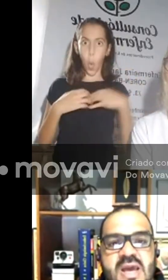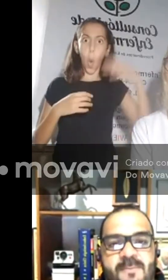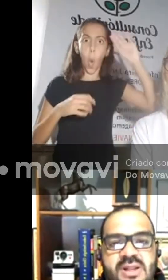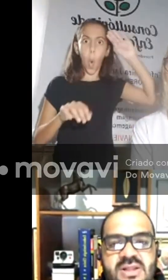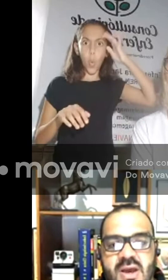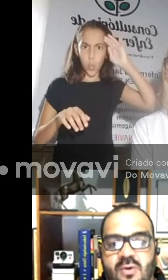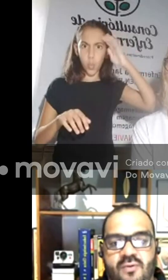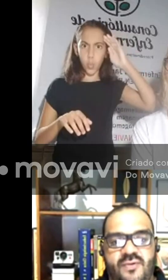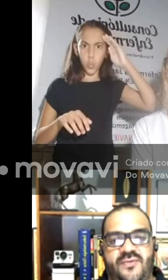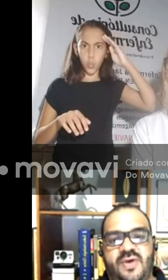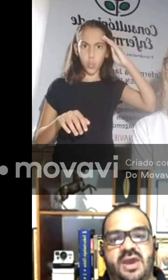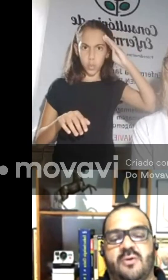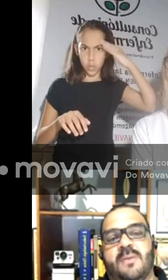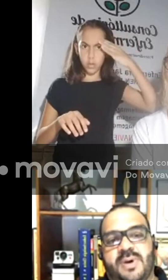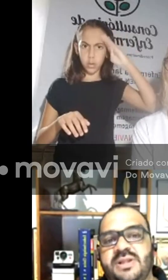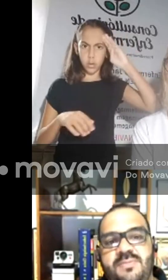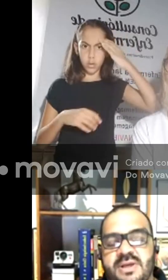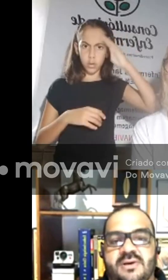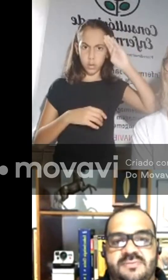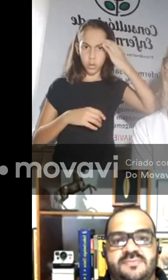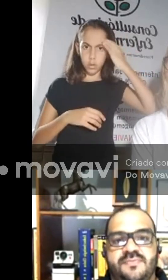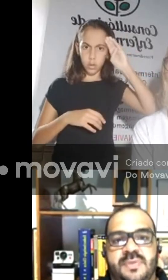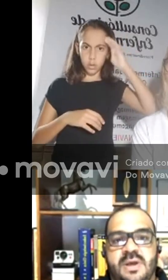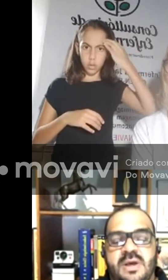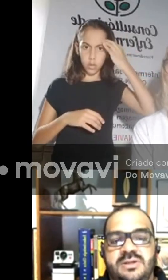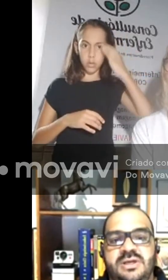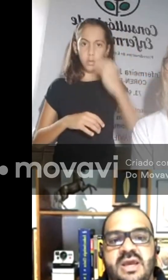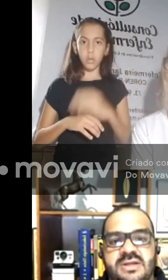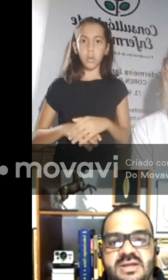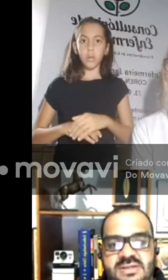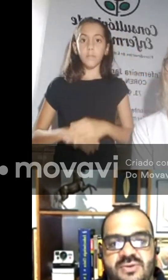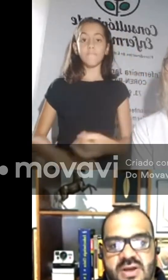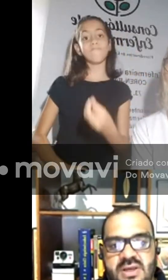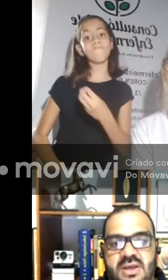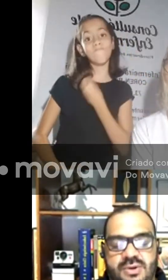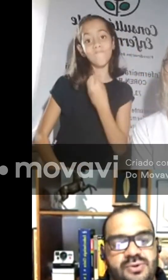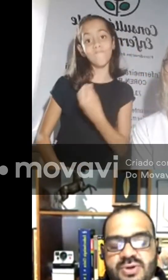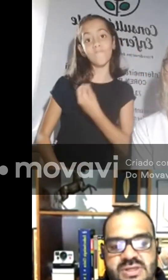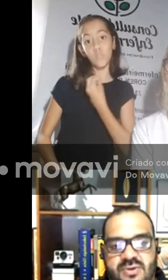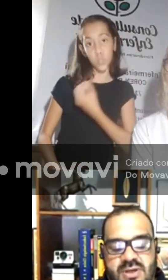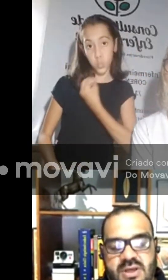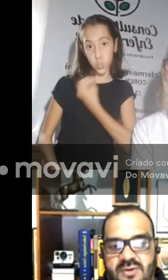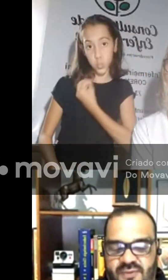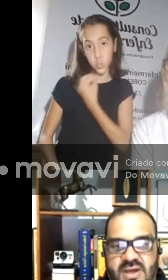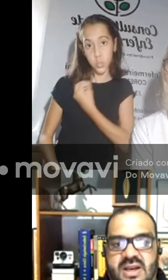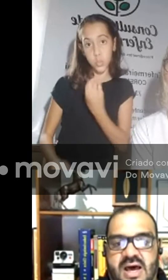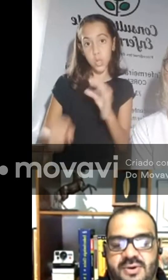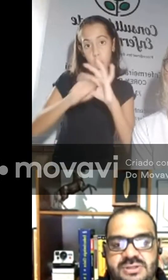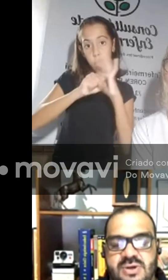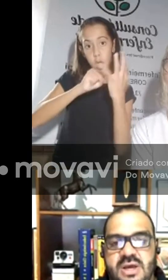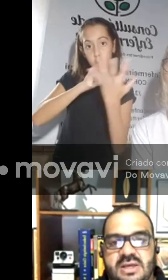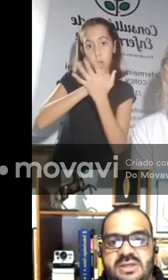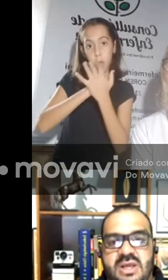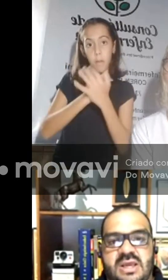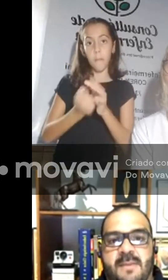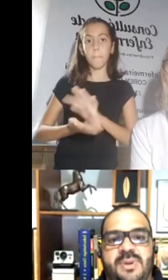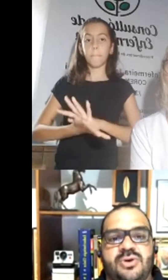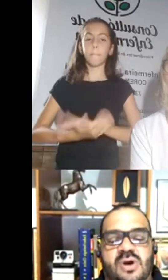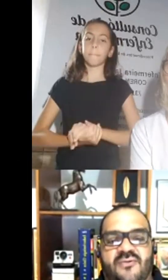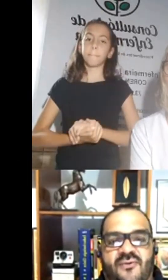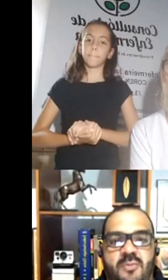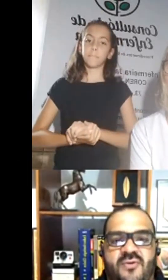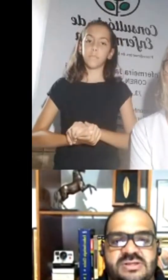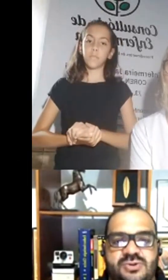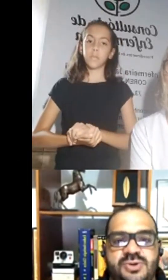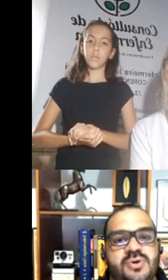temos que aprender a conviver com a pandemia. Ninguém está dizendo aqui, eu não estou dizendo aqui, que fique claro isso, que tem que abrir de